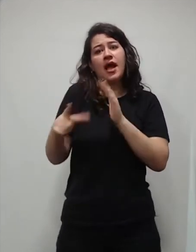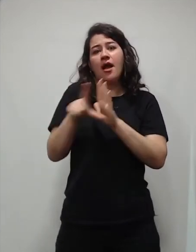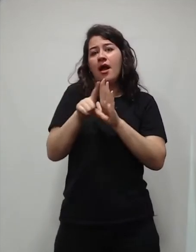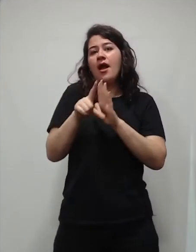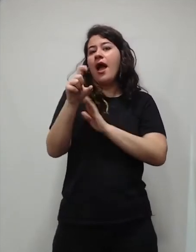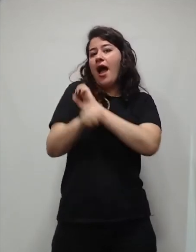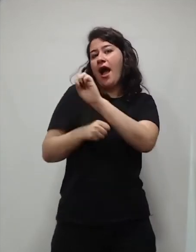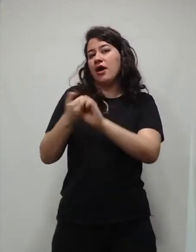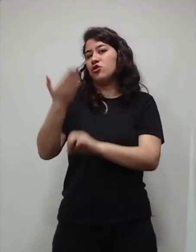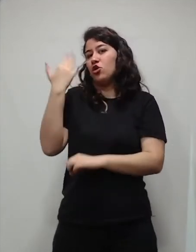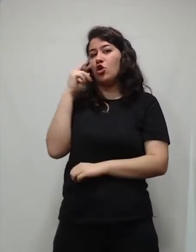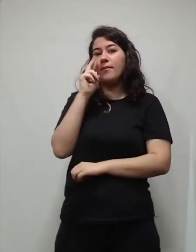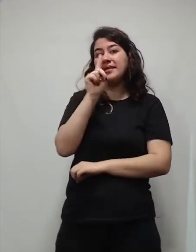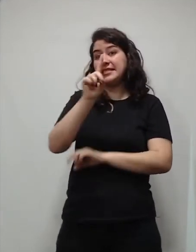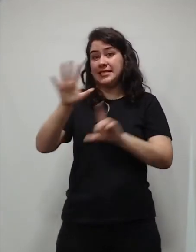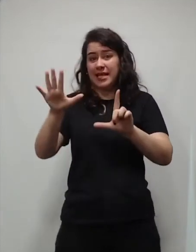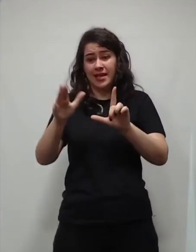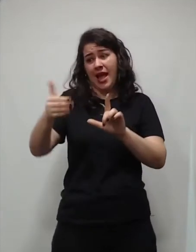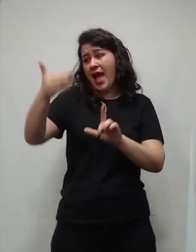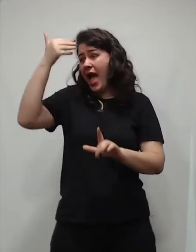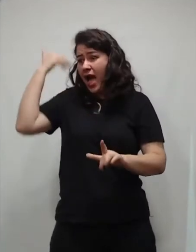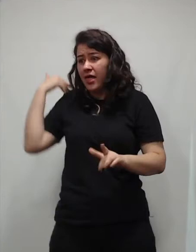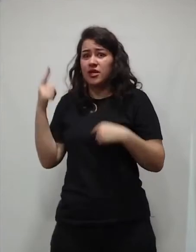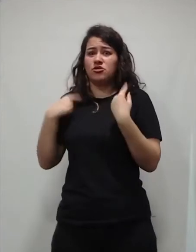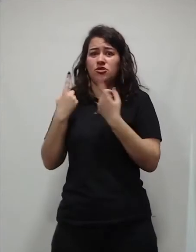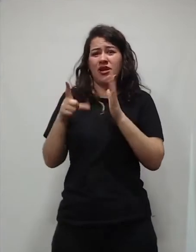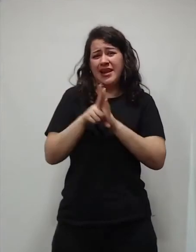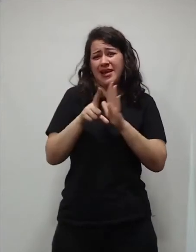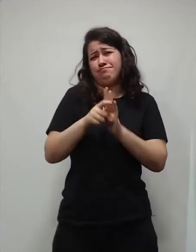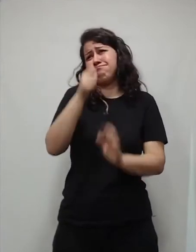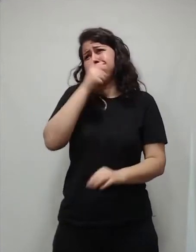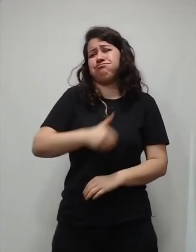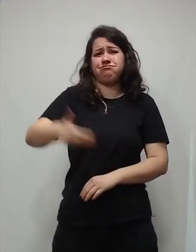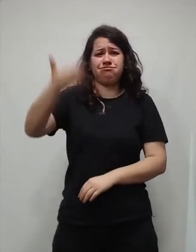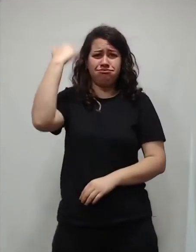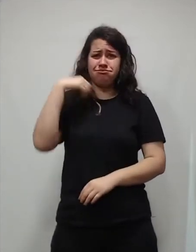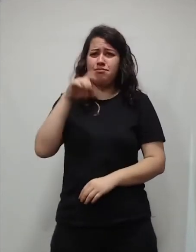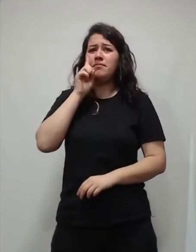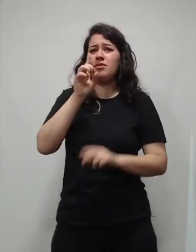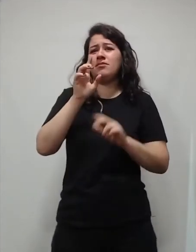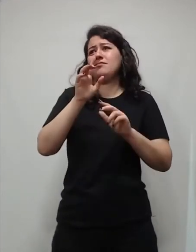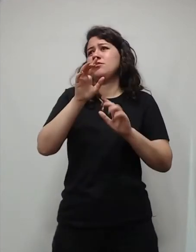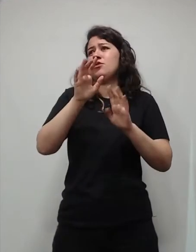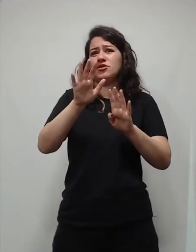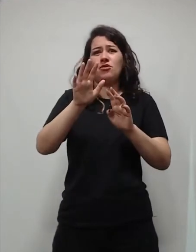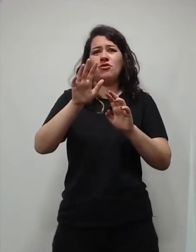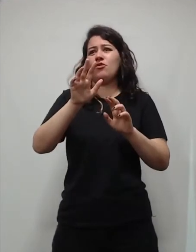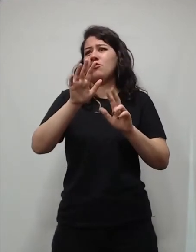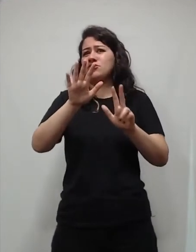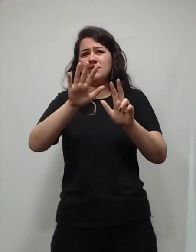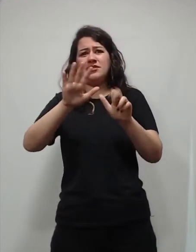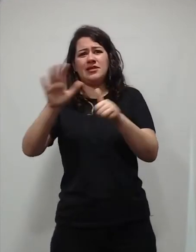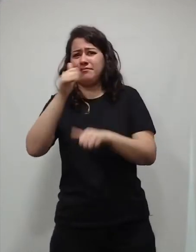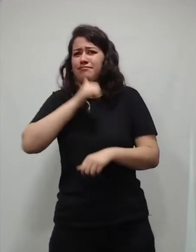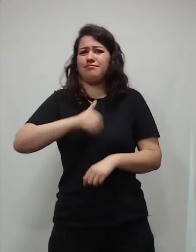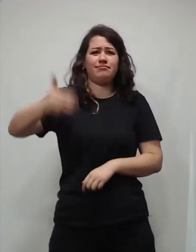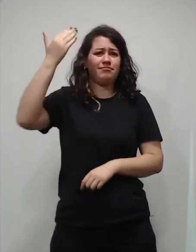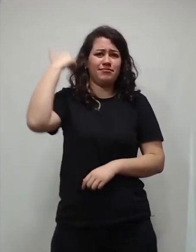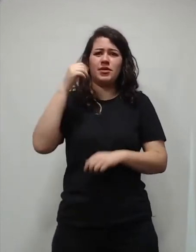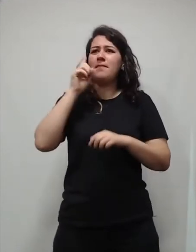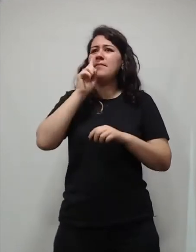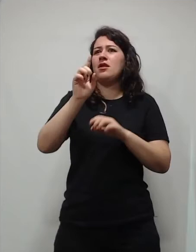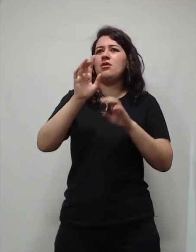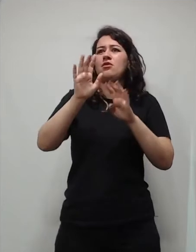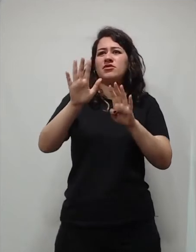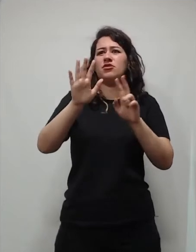año 2017, hasta ese momento veníamos con leyes del año 36, acá la colegas, 36 o